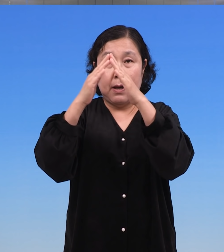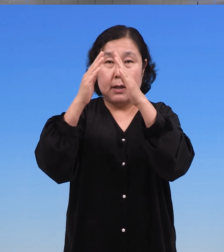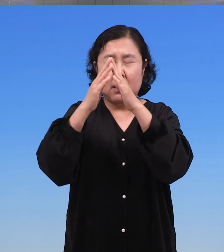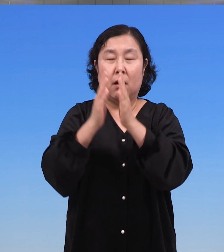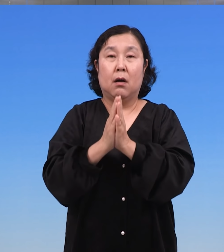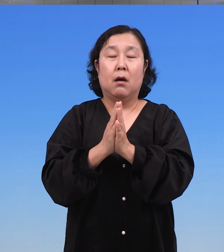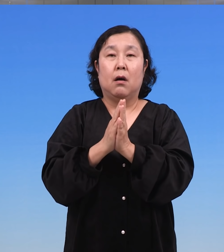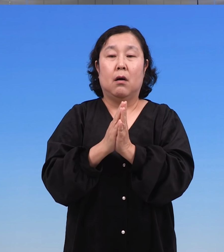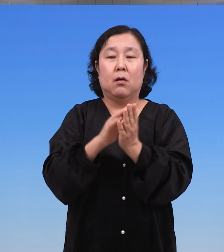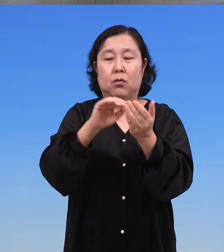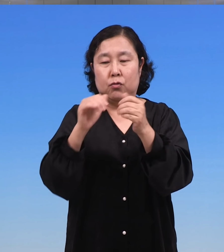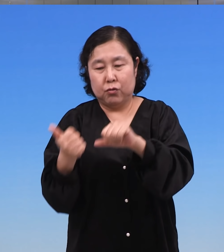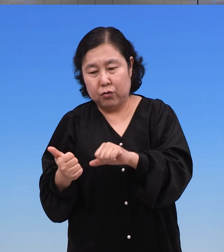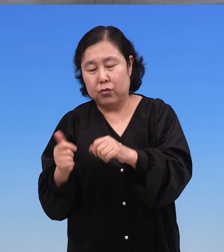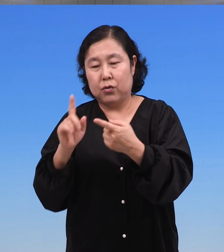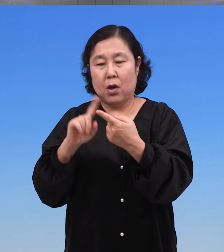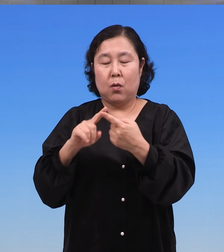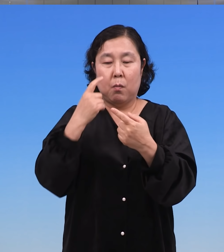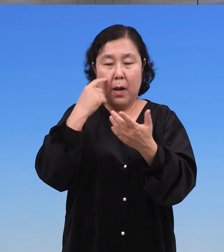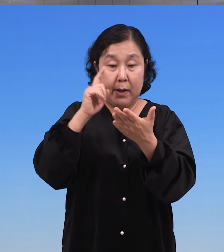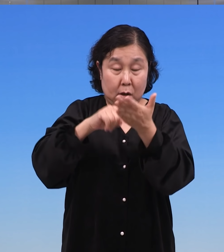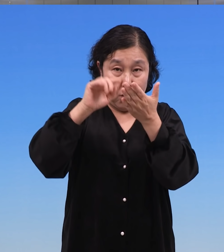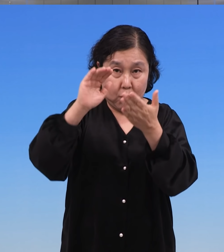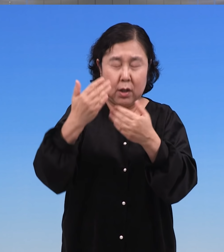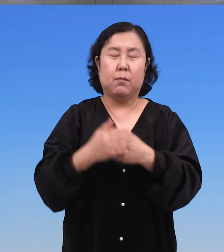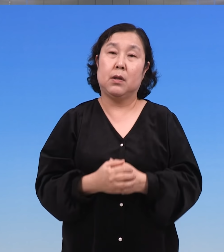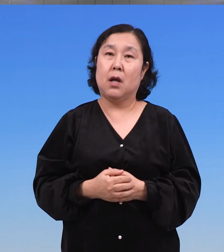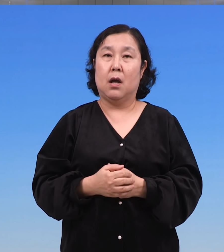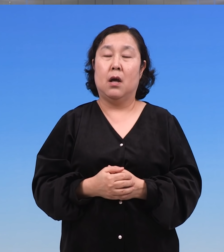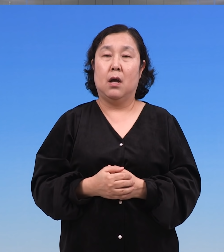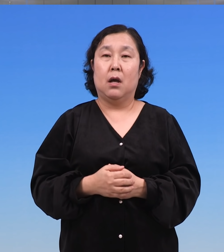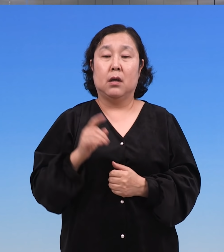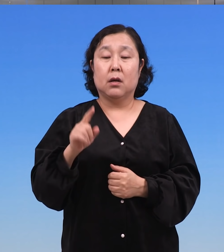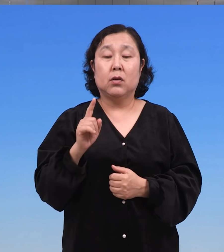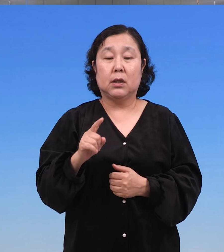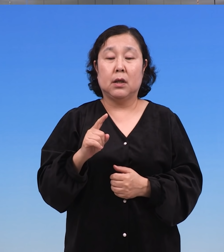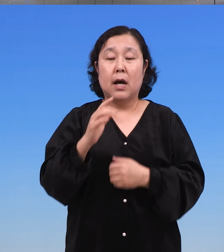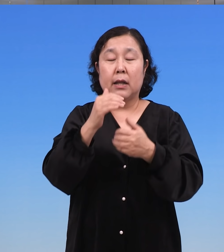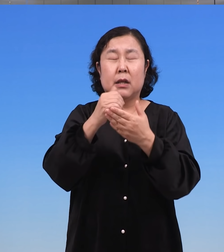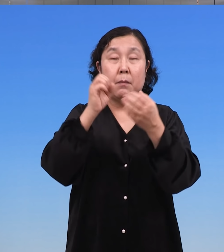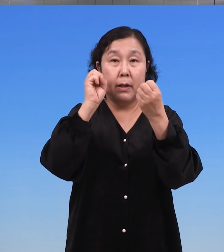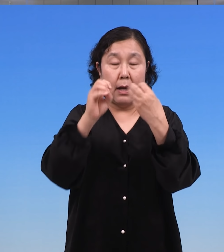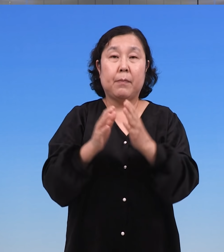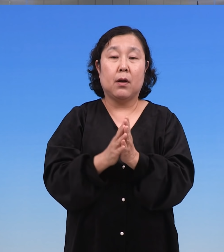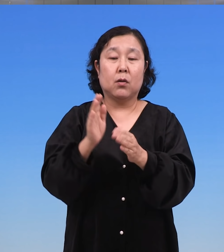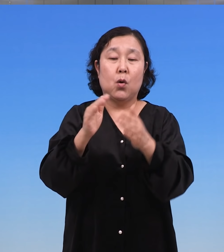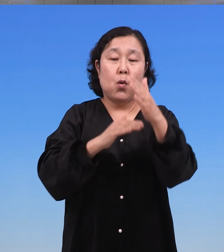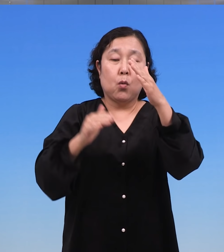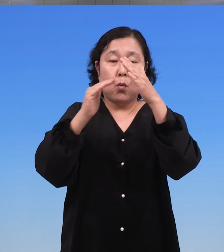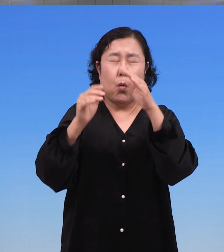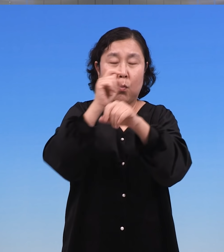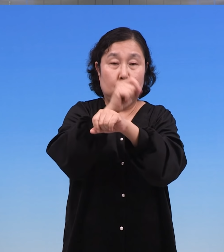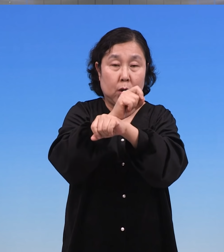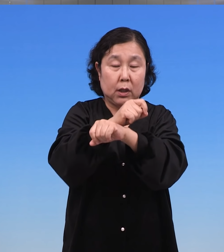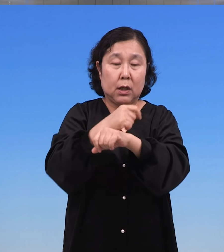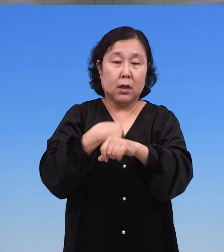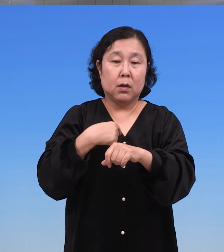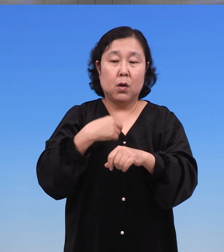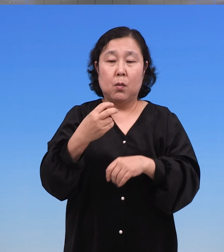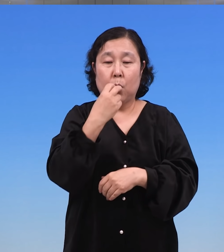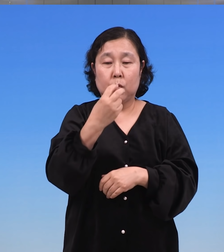구절이 제가 왜 우리 교회가 이런 헌신을 해야 되느냐에 대한 하나님의 답이라고 저는 생각을 합니다. 왜 이 공무원이 그